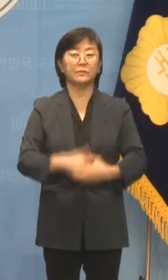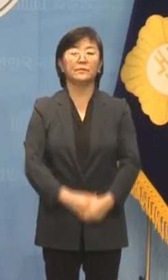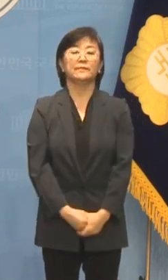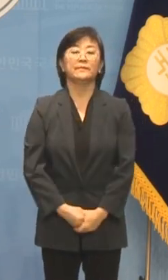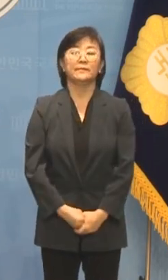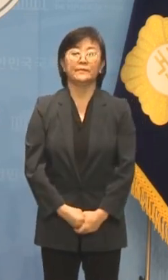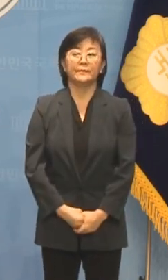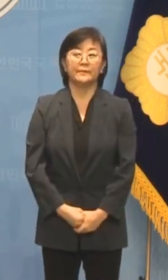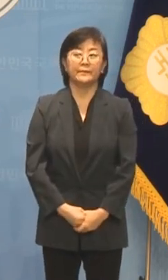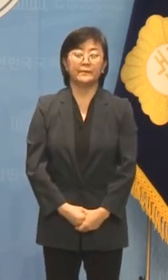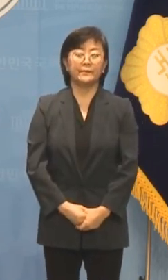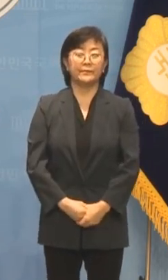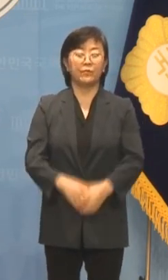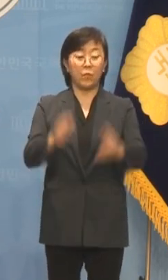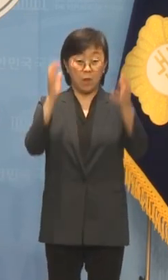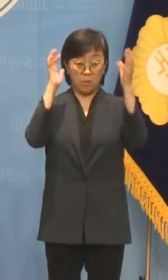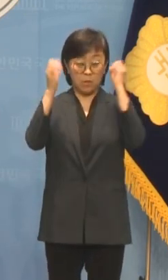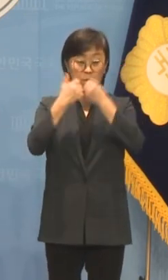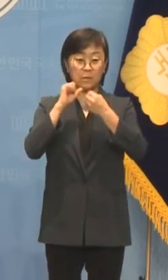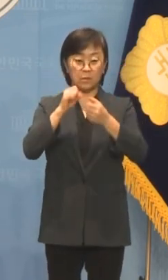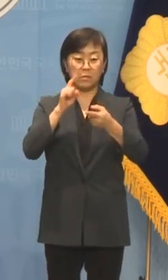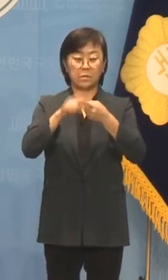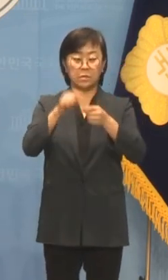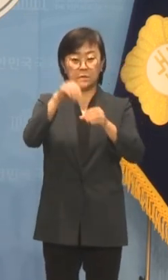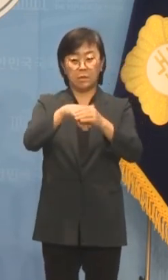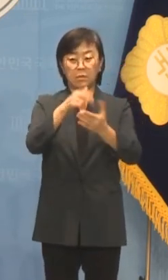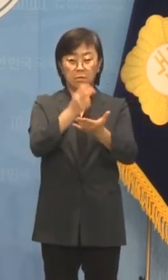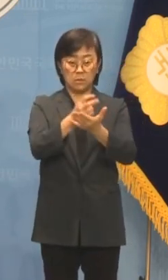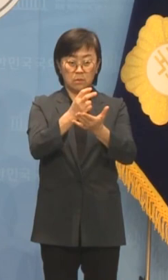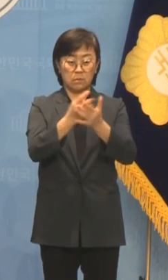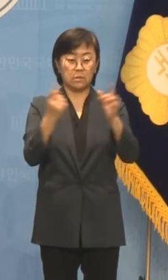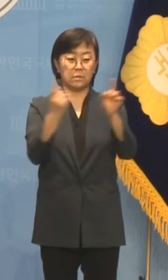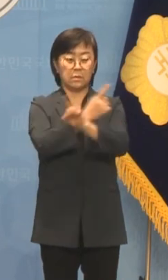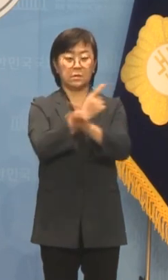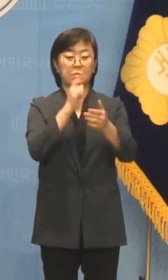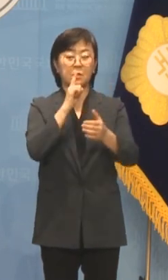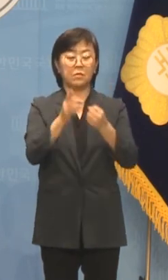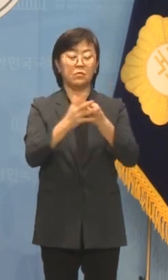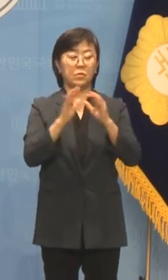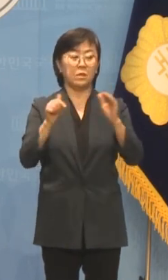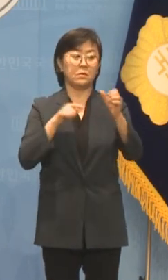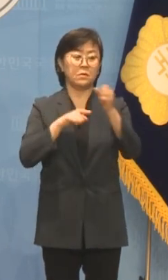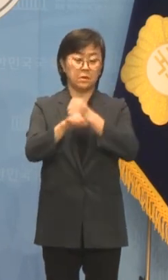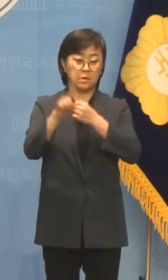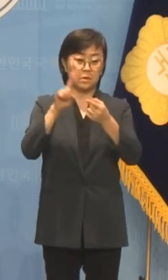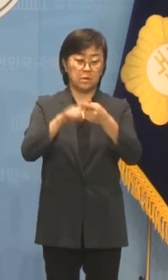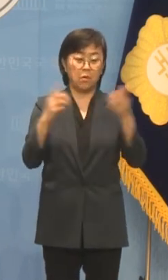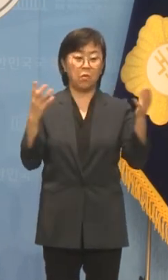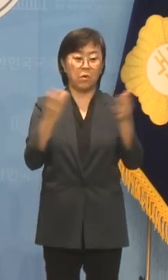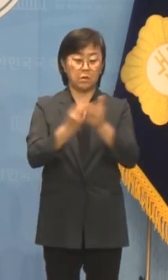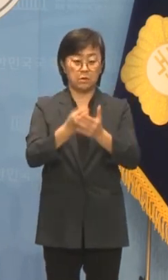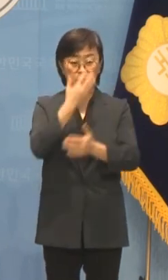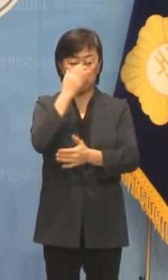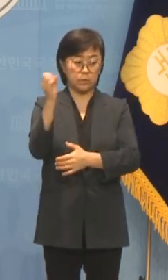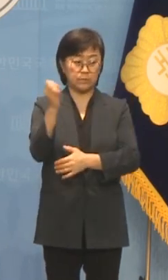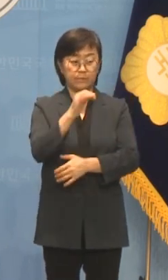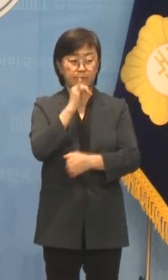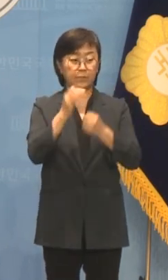제도입니다. 복잡하고 어려운 선거제도를 개선하라는 국민의 뜻을 완전히 무시한